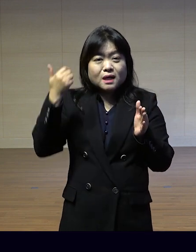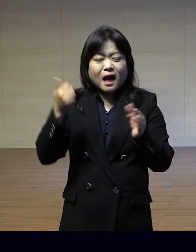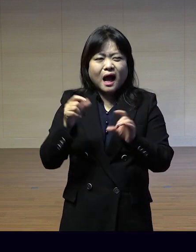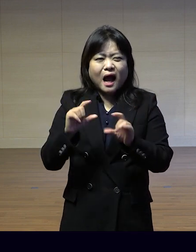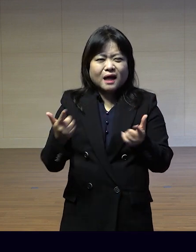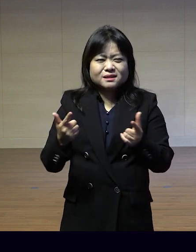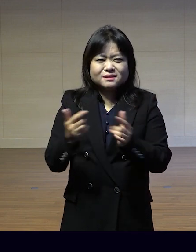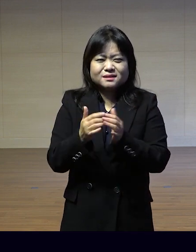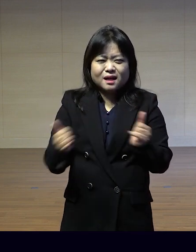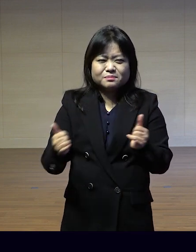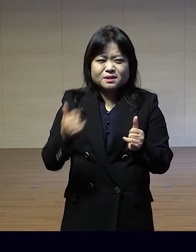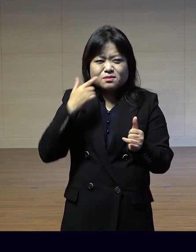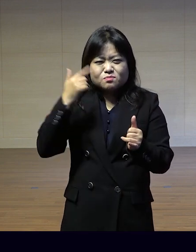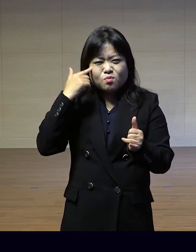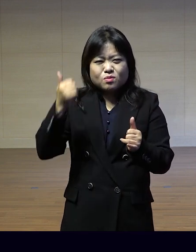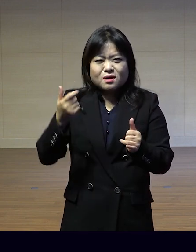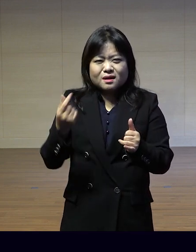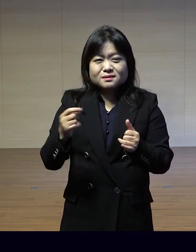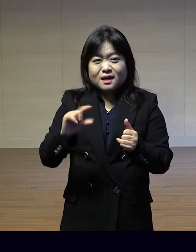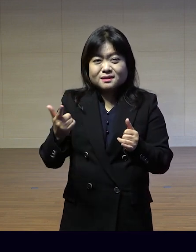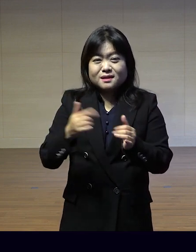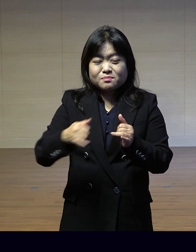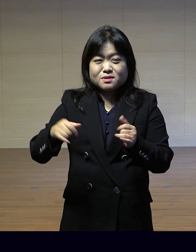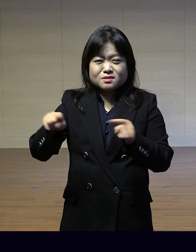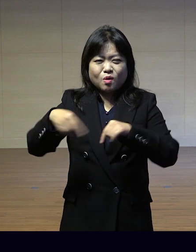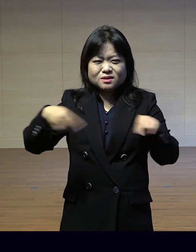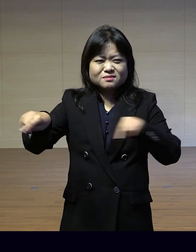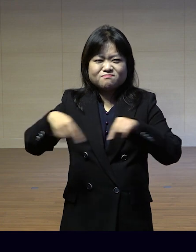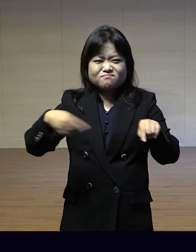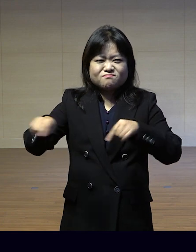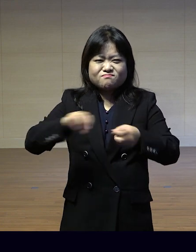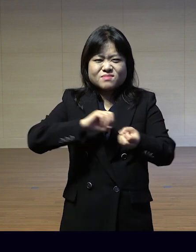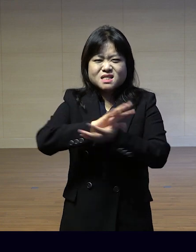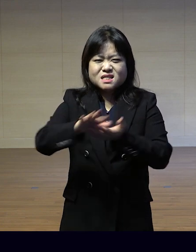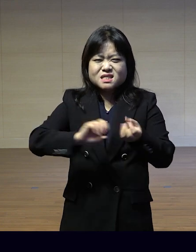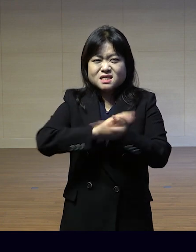사람이 정치판에 뛰어들어가지고 혼탁하게 하는 것을 보는데